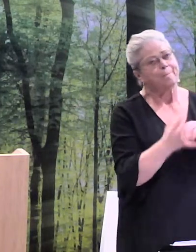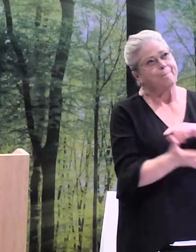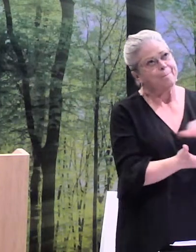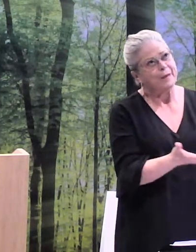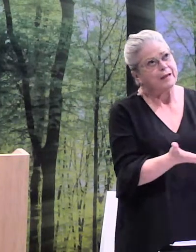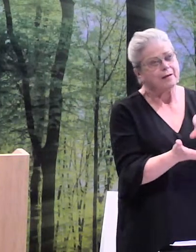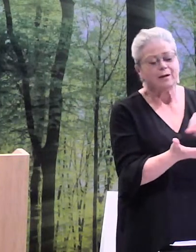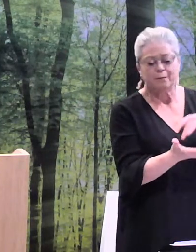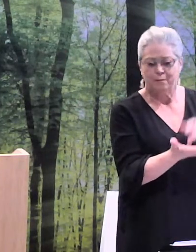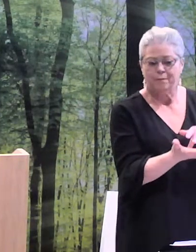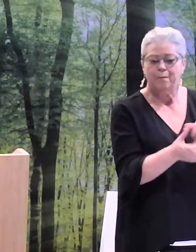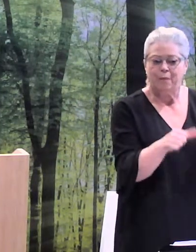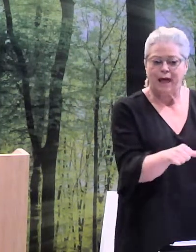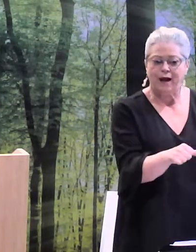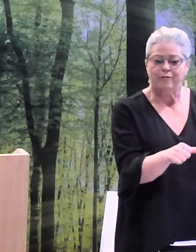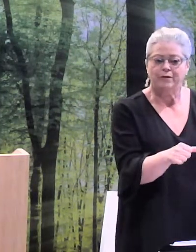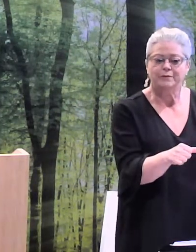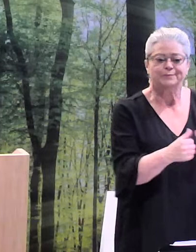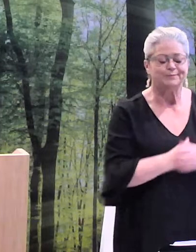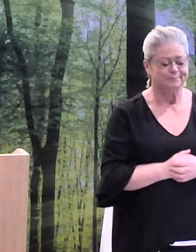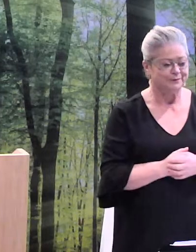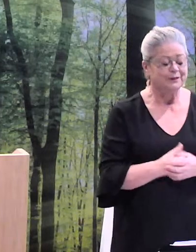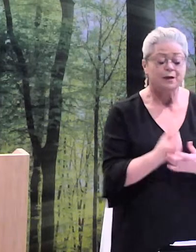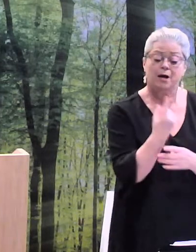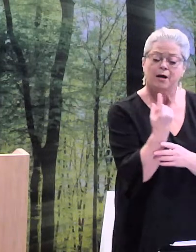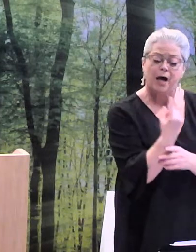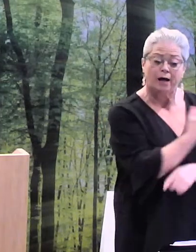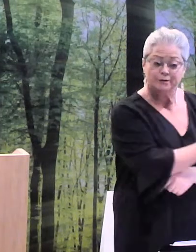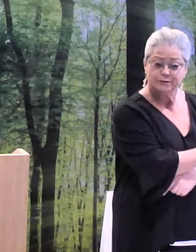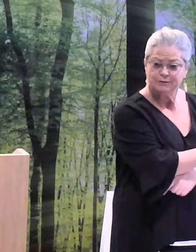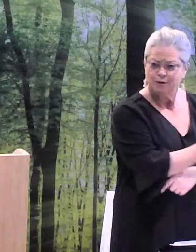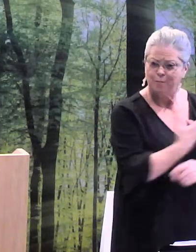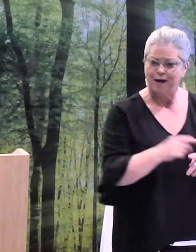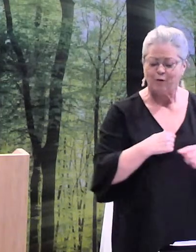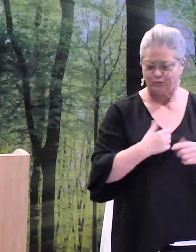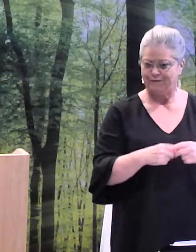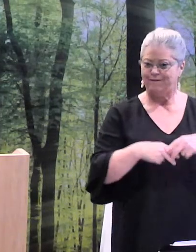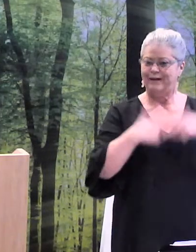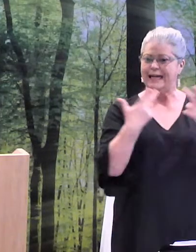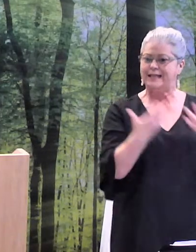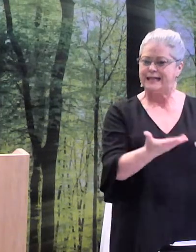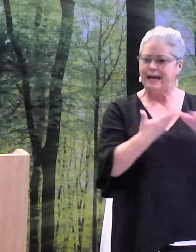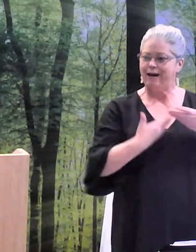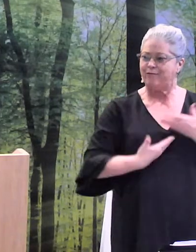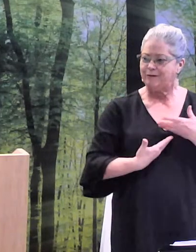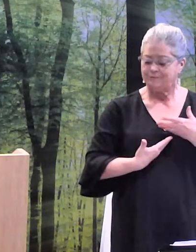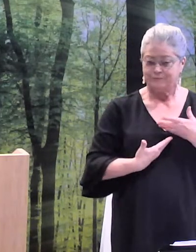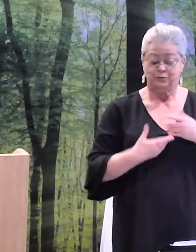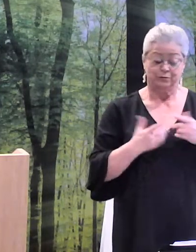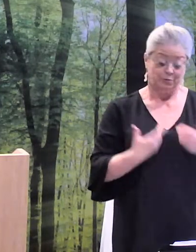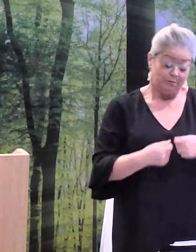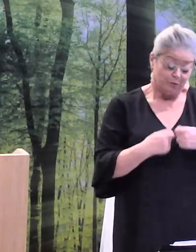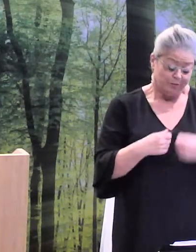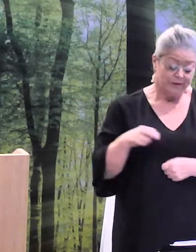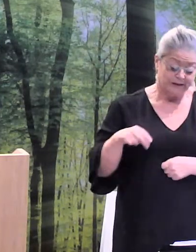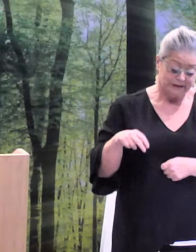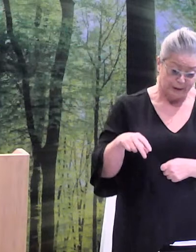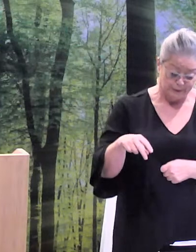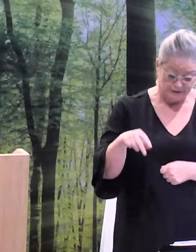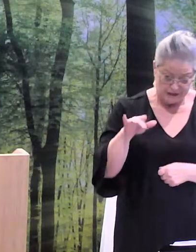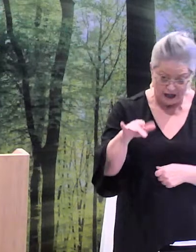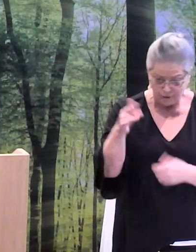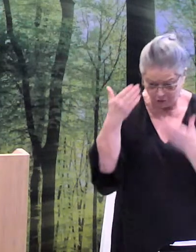kunnen houden. Dat de kaars ons ook mag verlichten, nu we stilletjes stappen moeten zetten in het